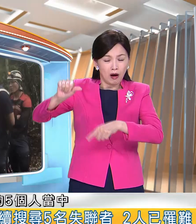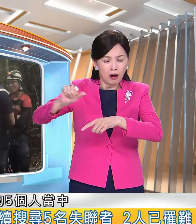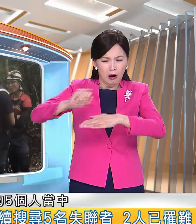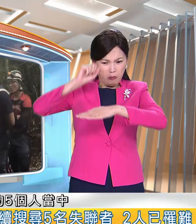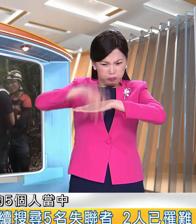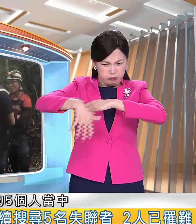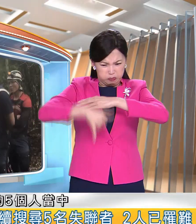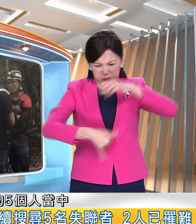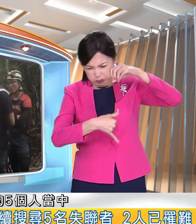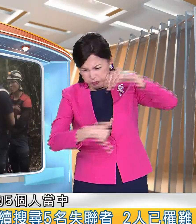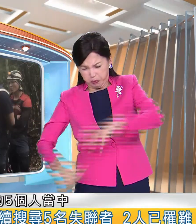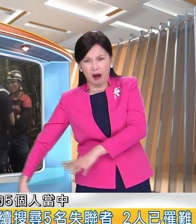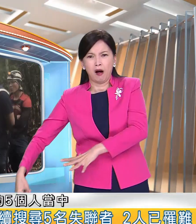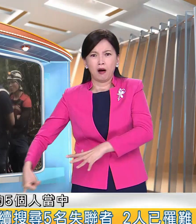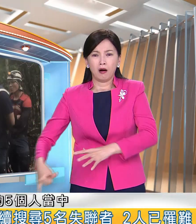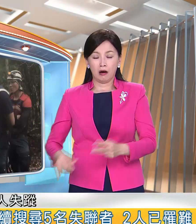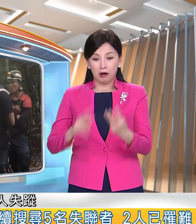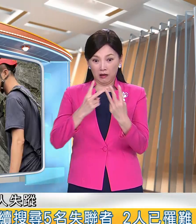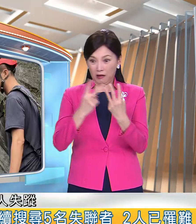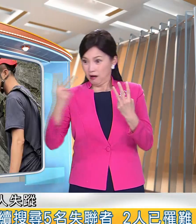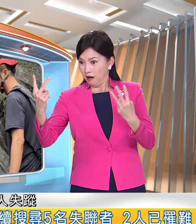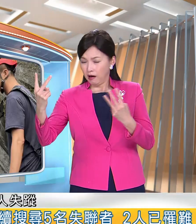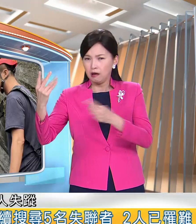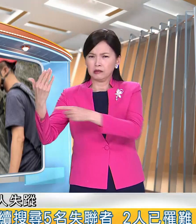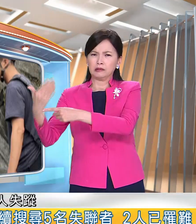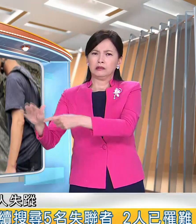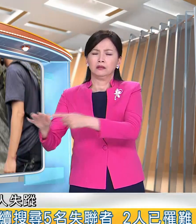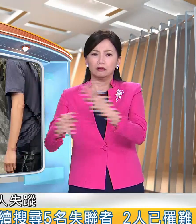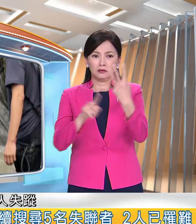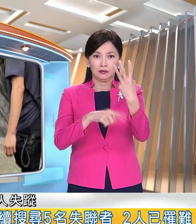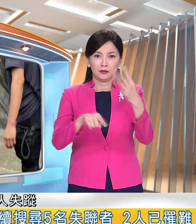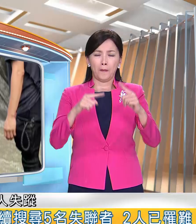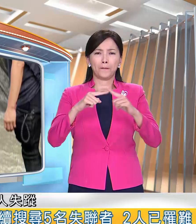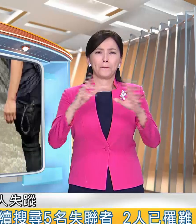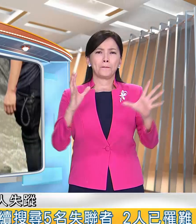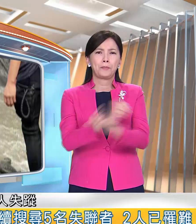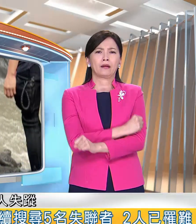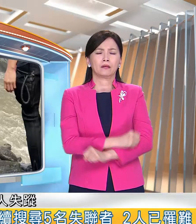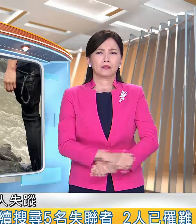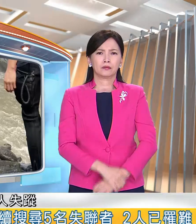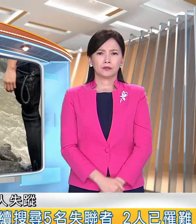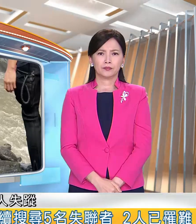的5个人当中，有2人死亡，3人失踪。